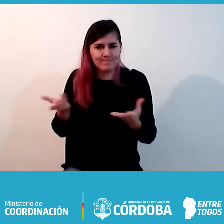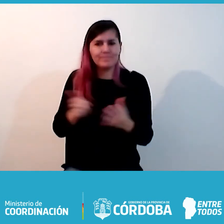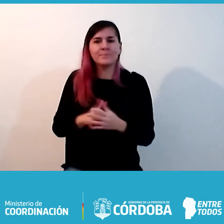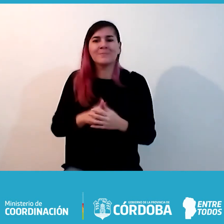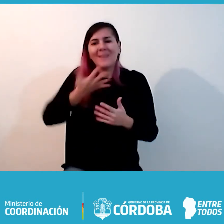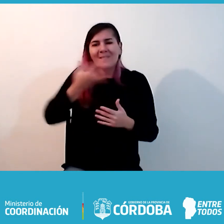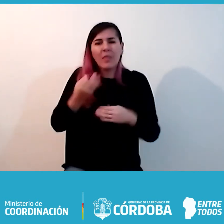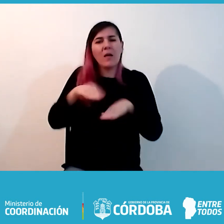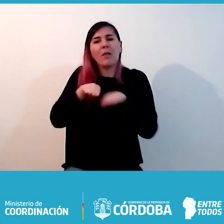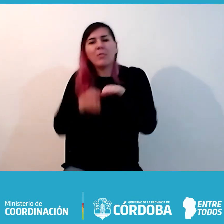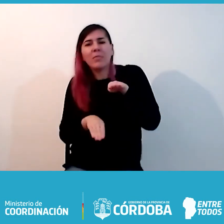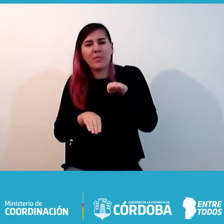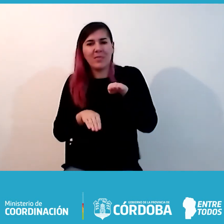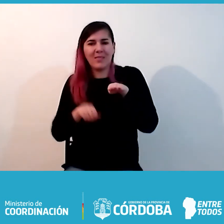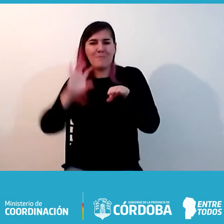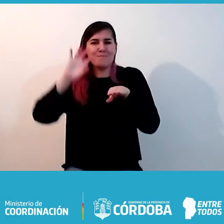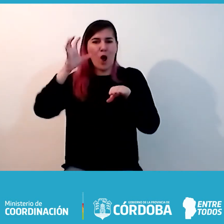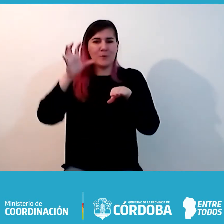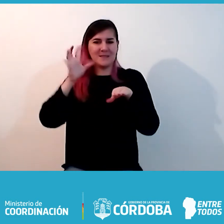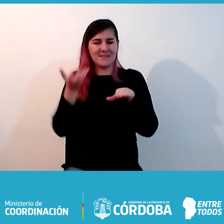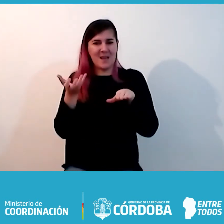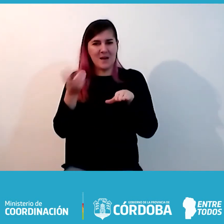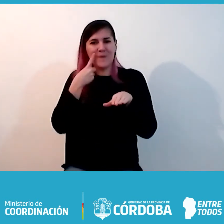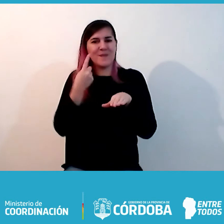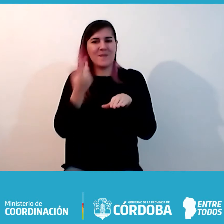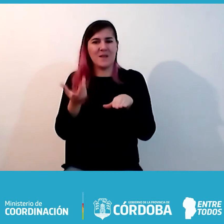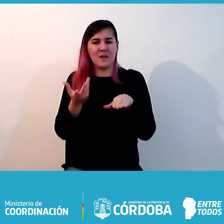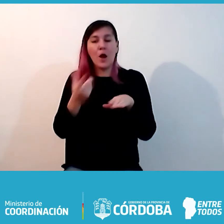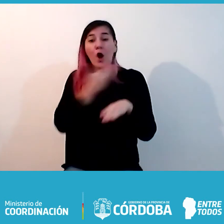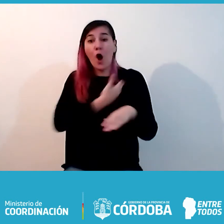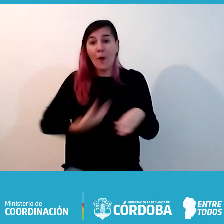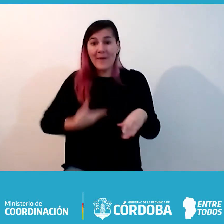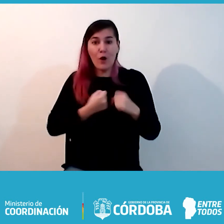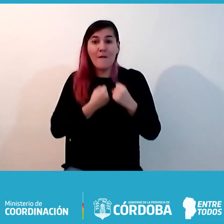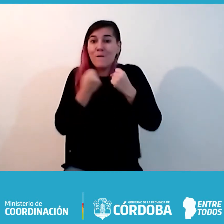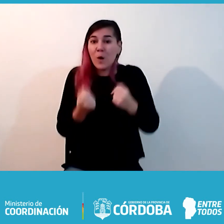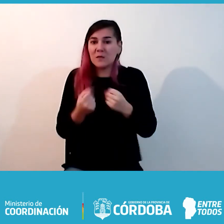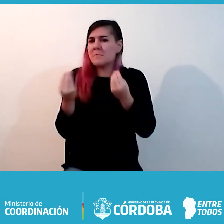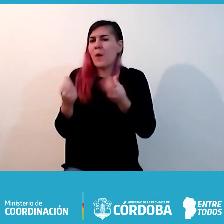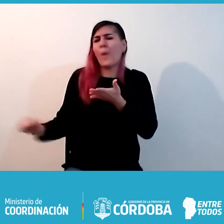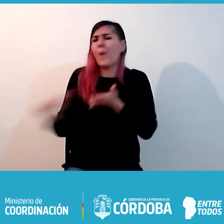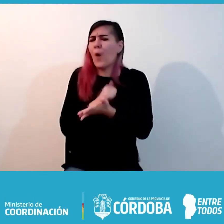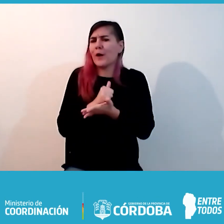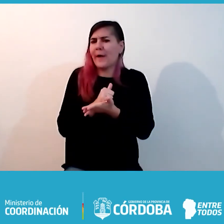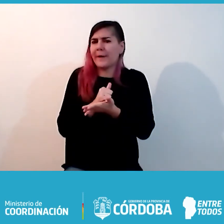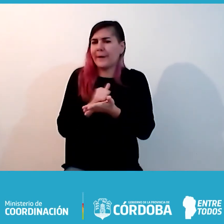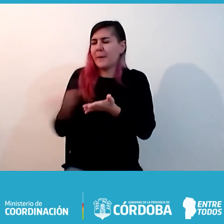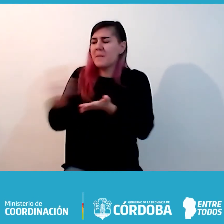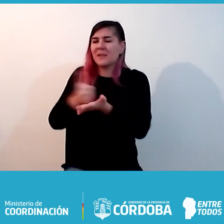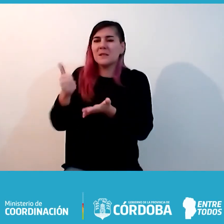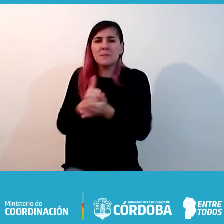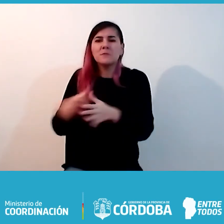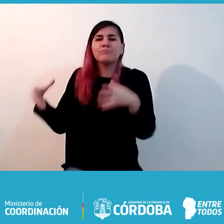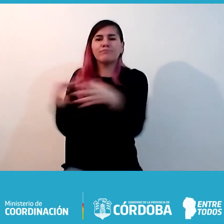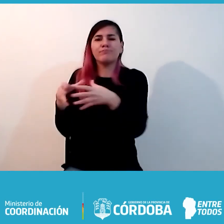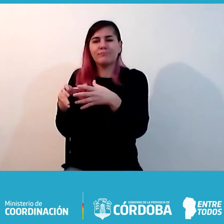verdadera desigualdad que se vive en la provincia. El gobierno se ha esforzado, dice, en borrar la participación conjunta que permite expresarse en